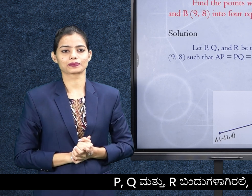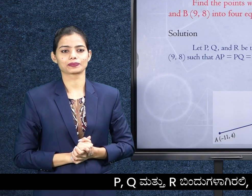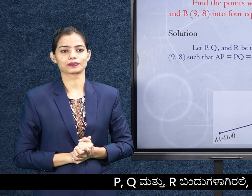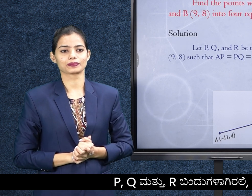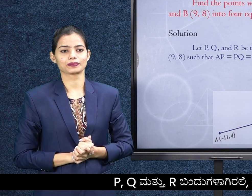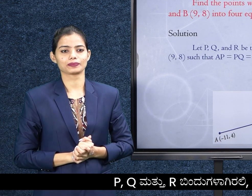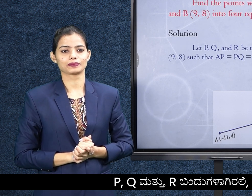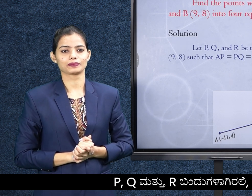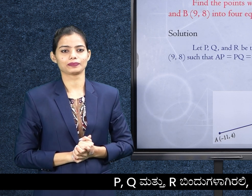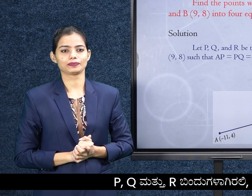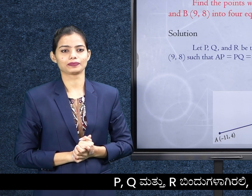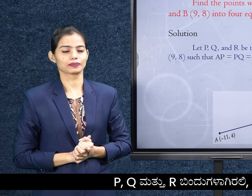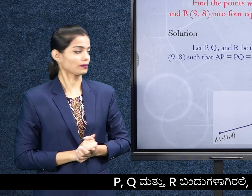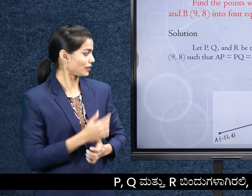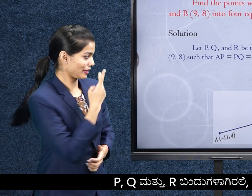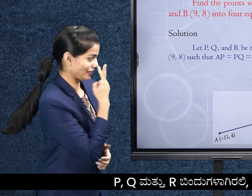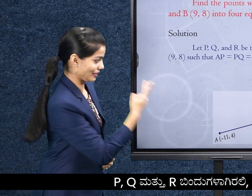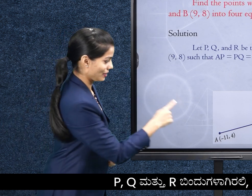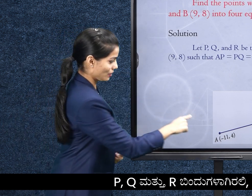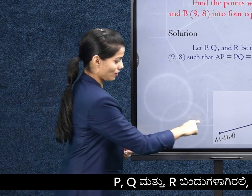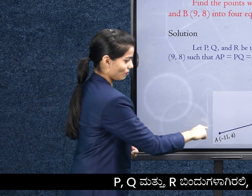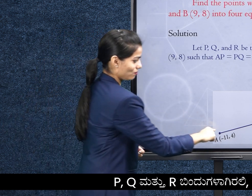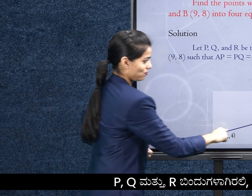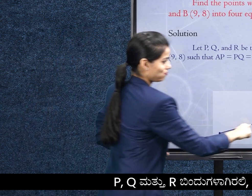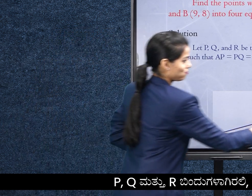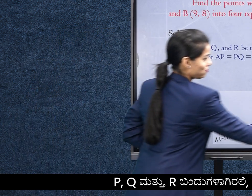= QR = RB.